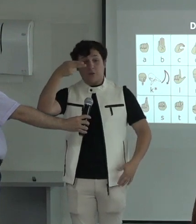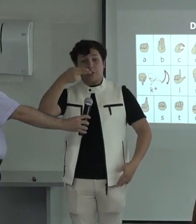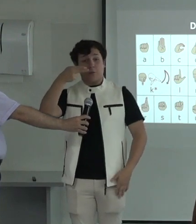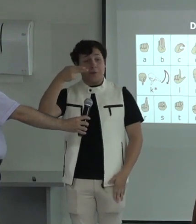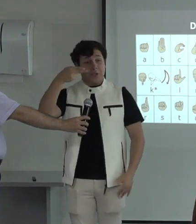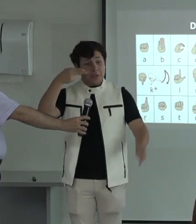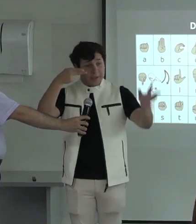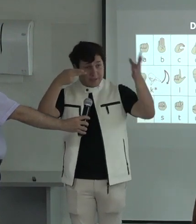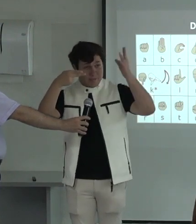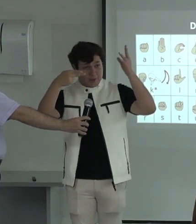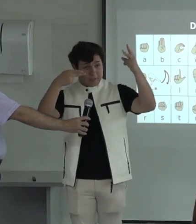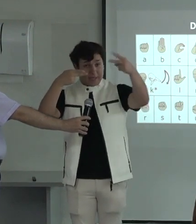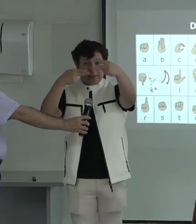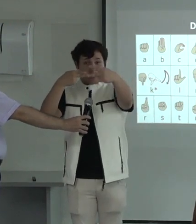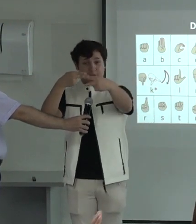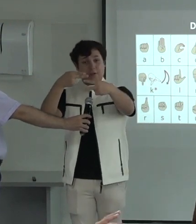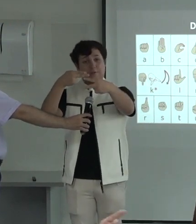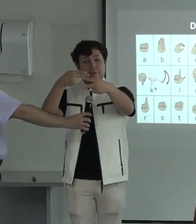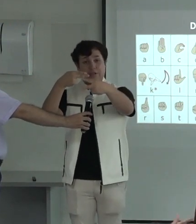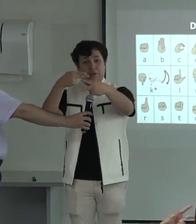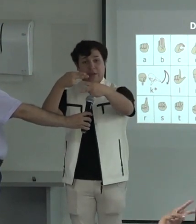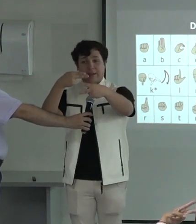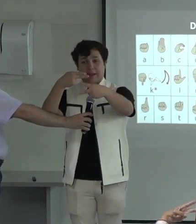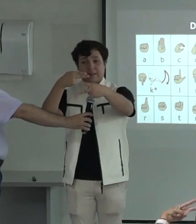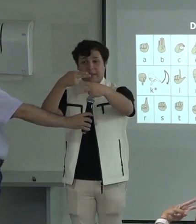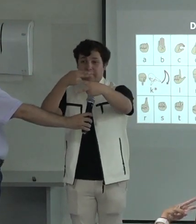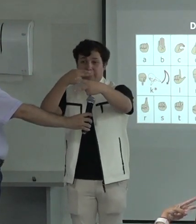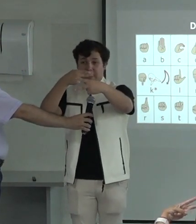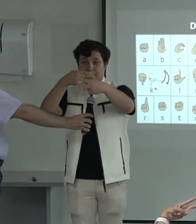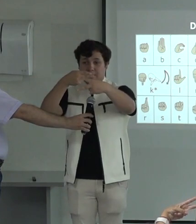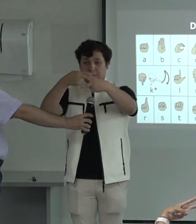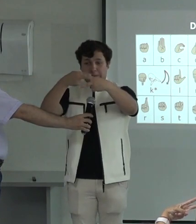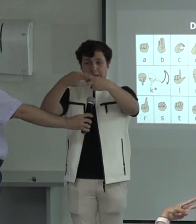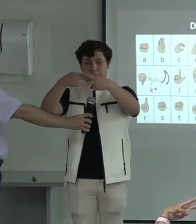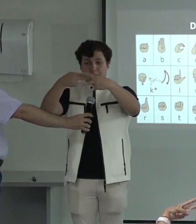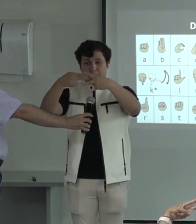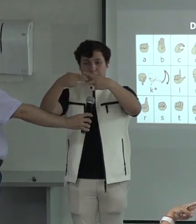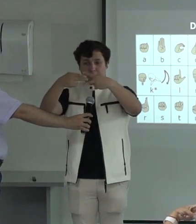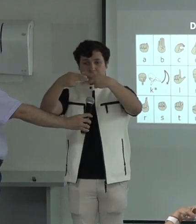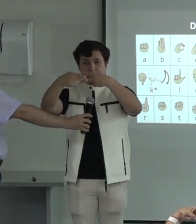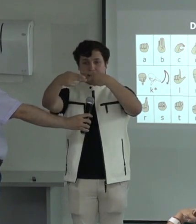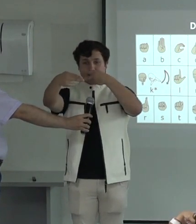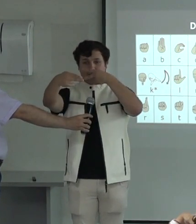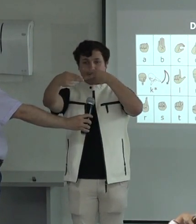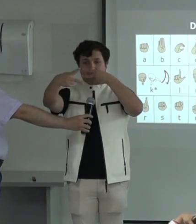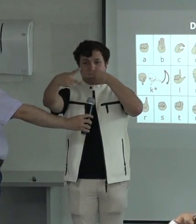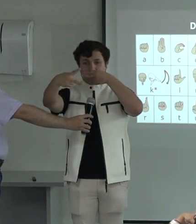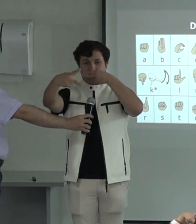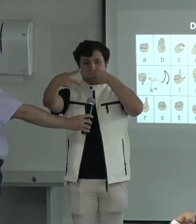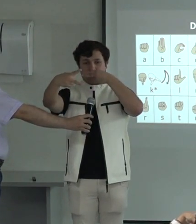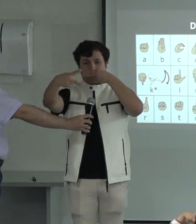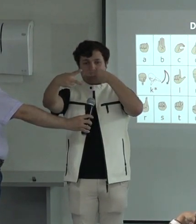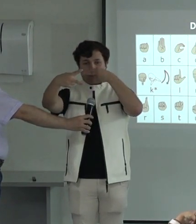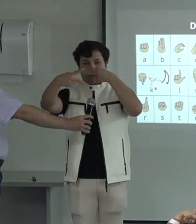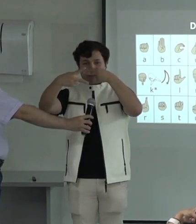configuración, y mano izquierda con esta configuración, adelante. Y vamos a pasar por en medio sin tocar y cambiamos.